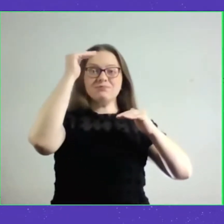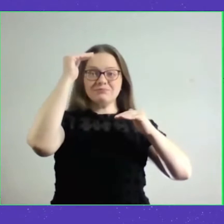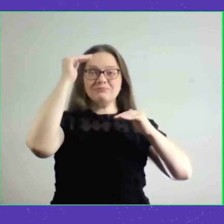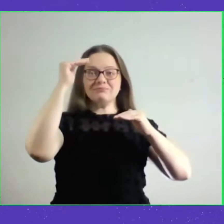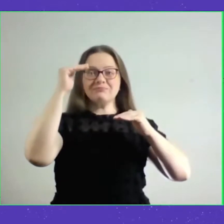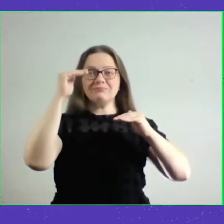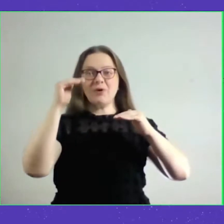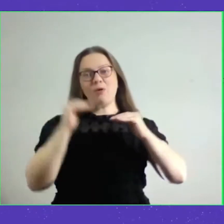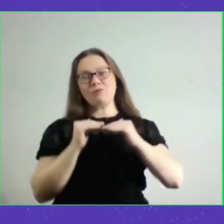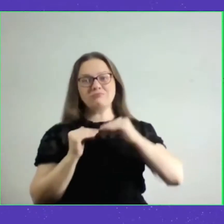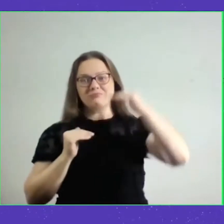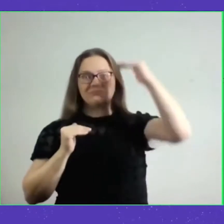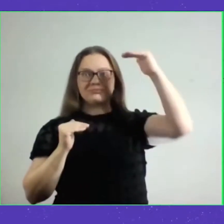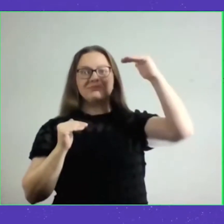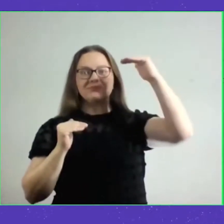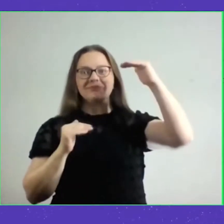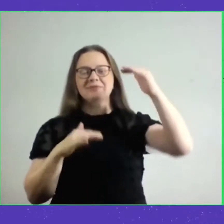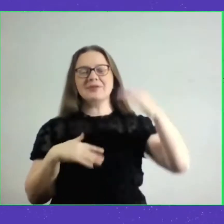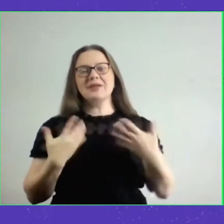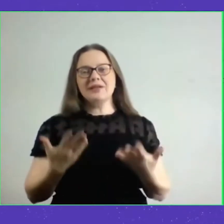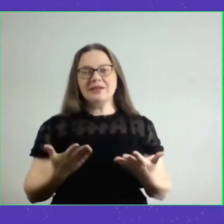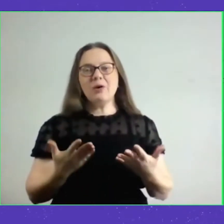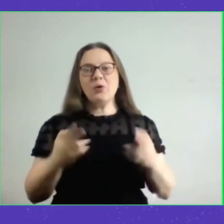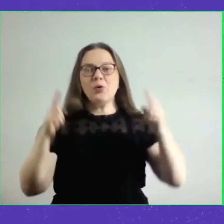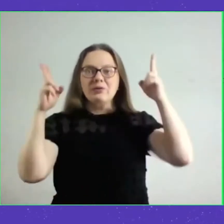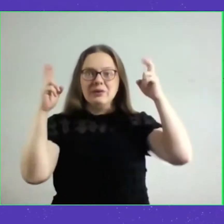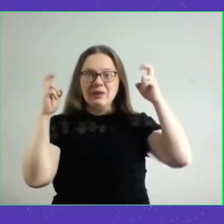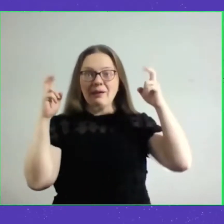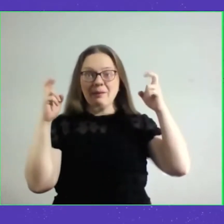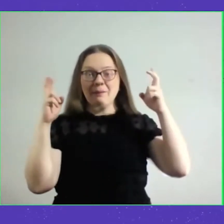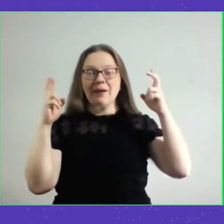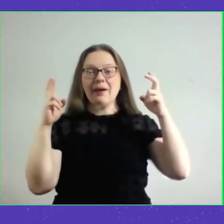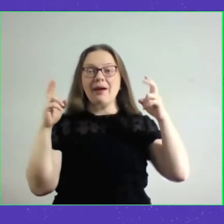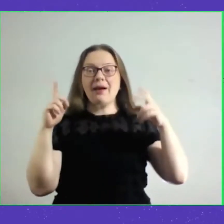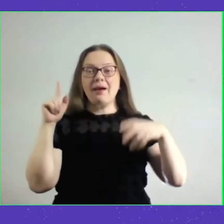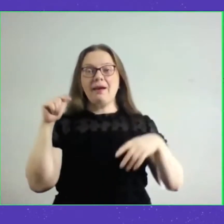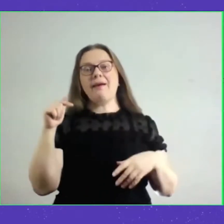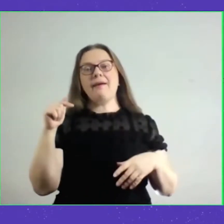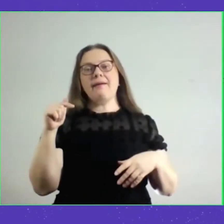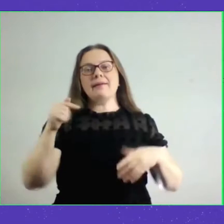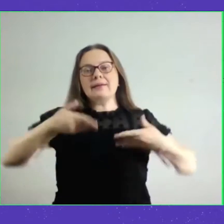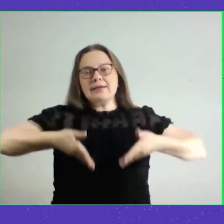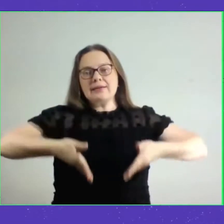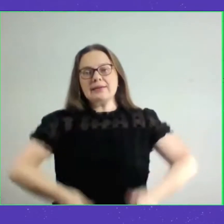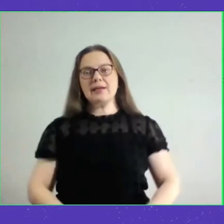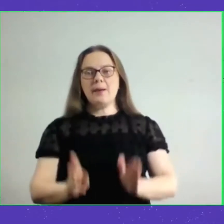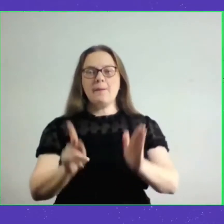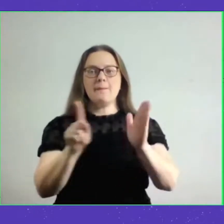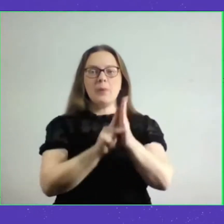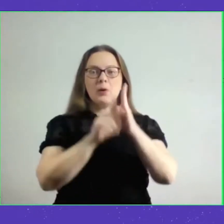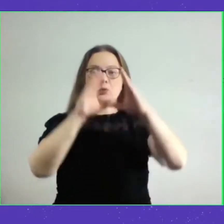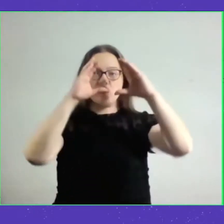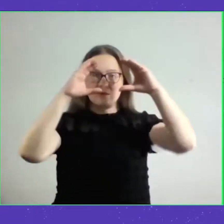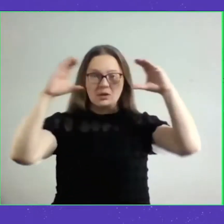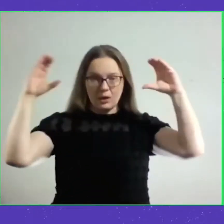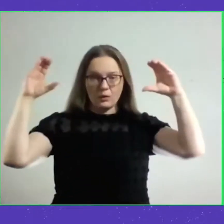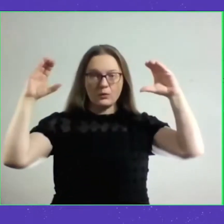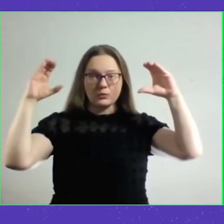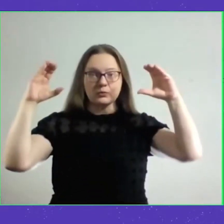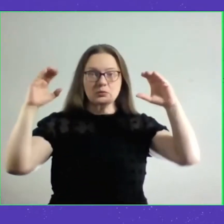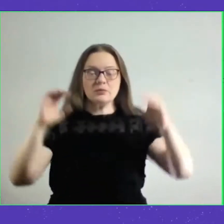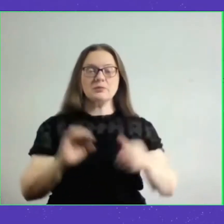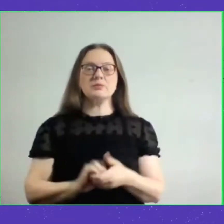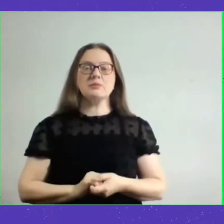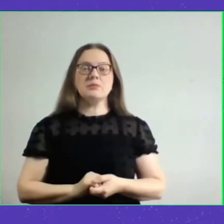para nascer de novo, nascer do alto. Tá? Então, nós, na verdade, temos